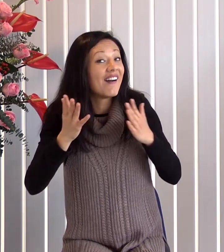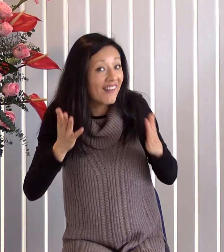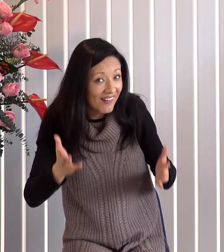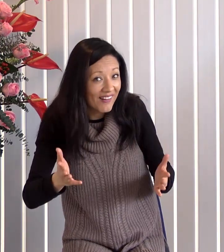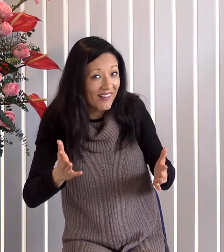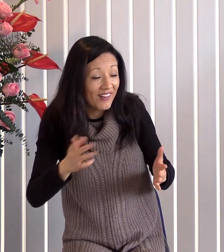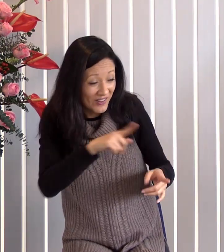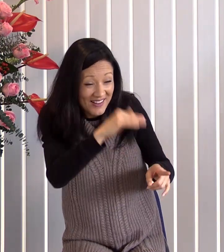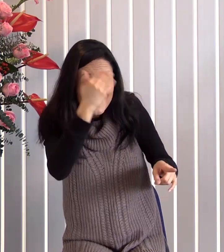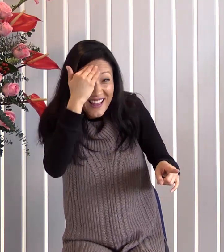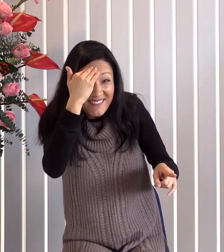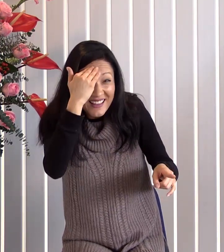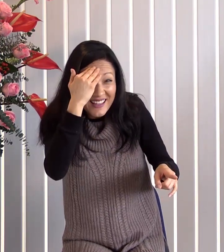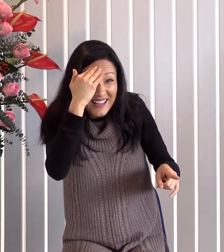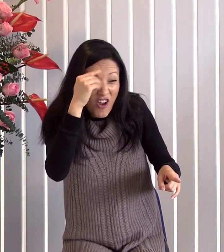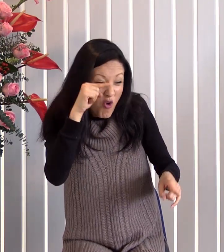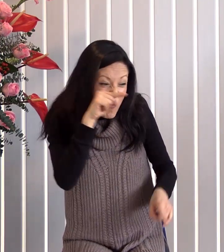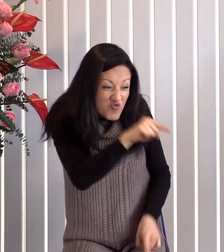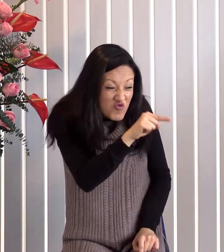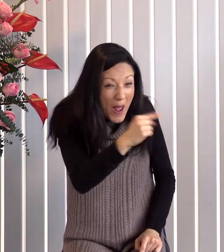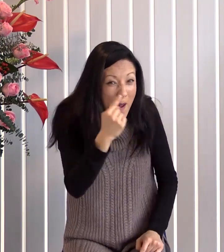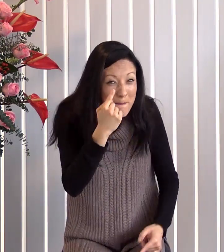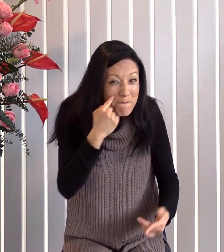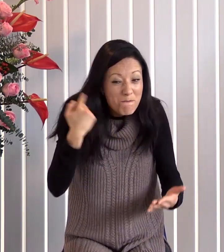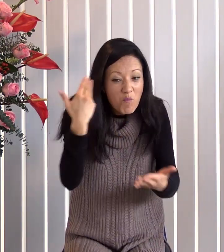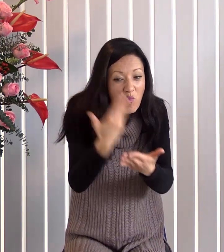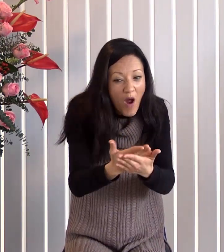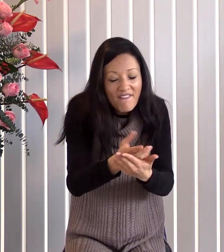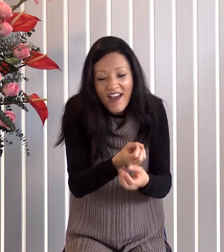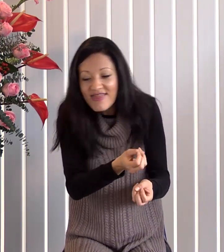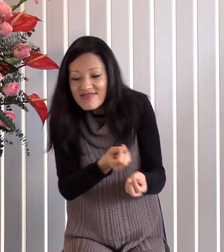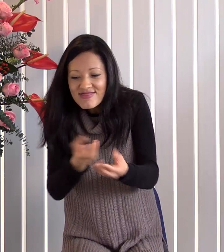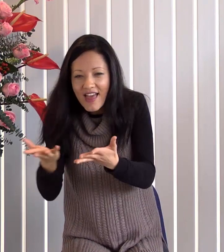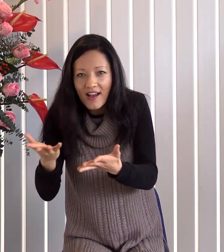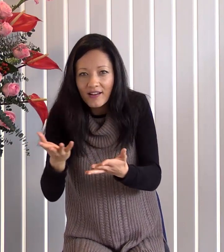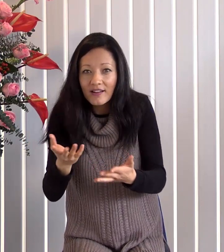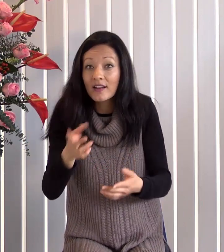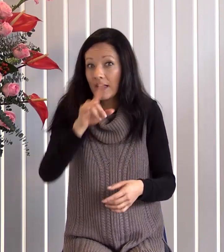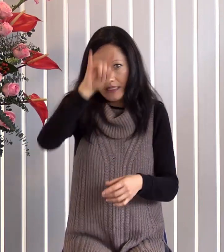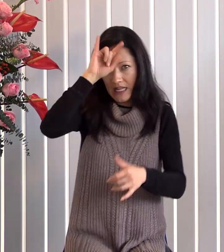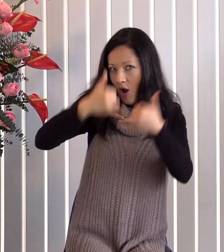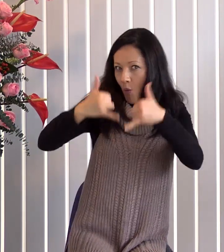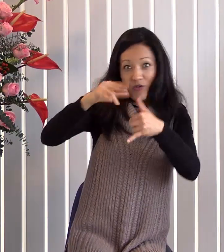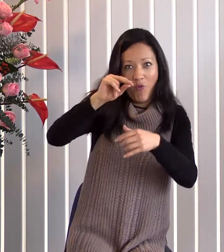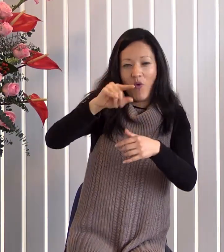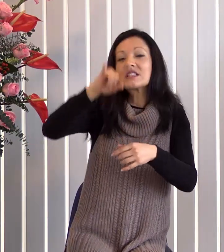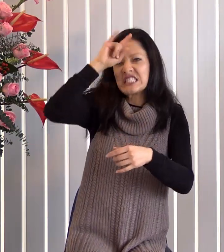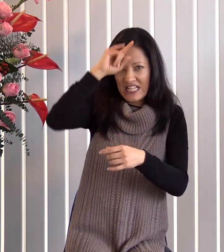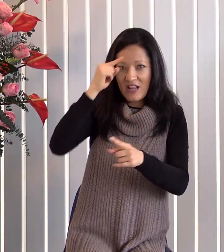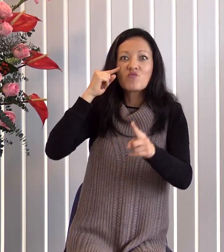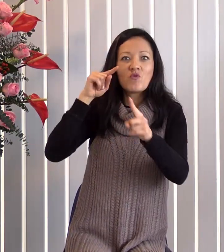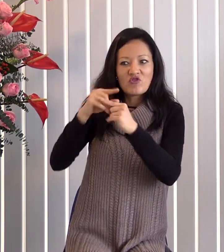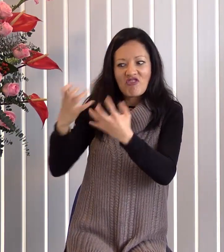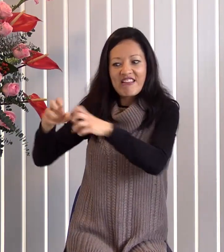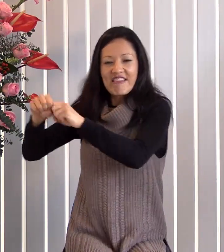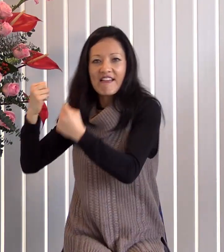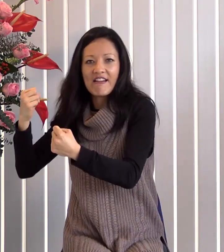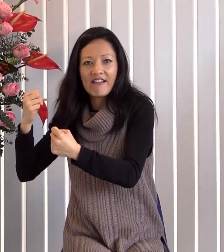qué? Usted la probó, porque Satanás no está jugando, Satanás va con toda.